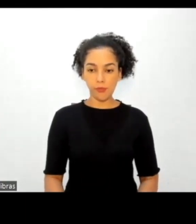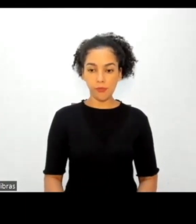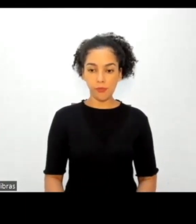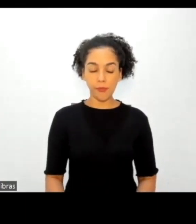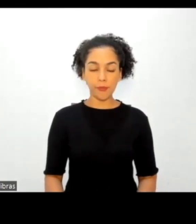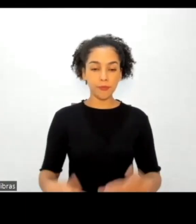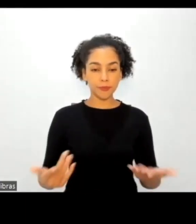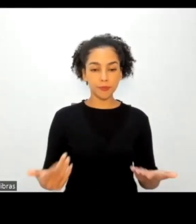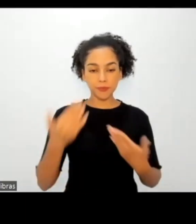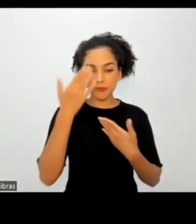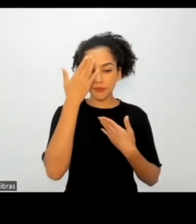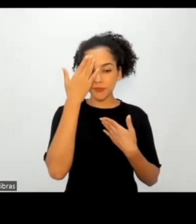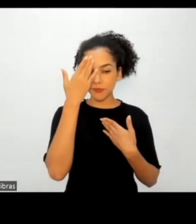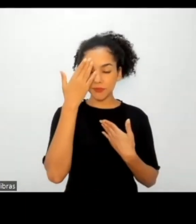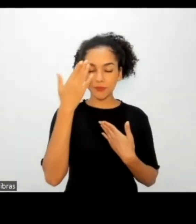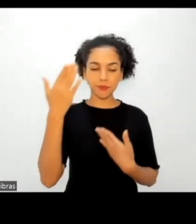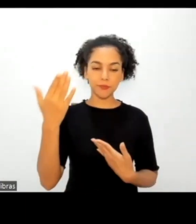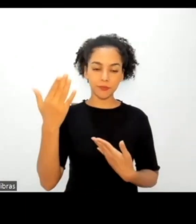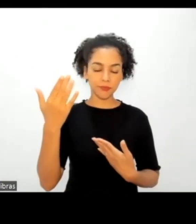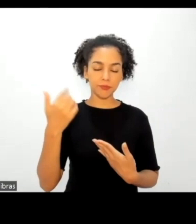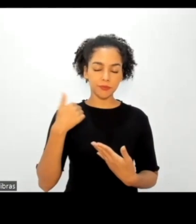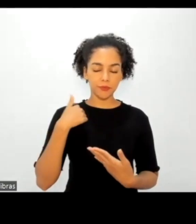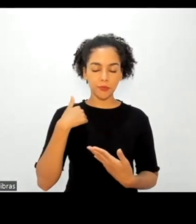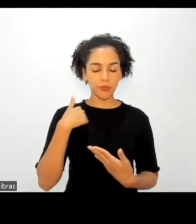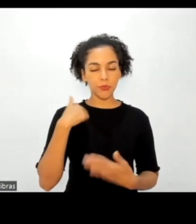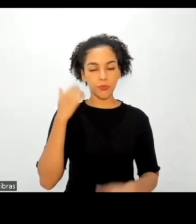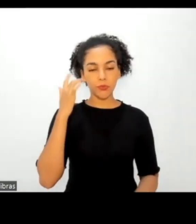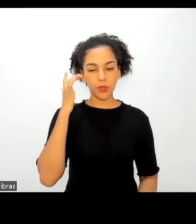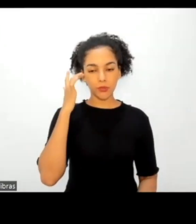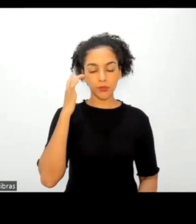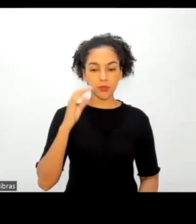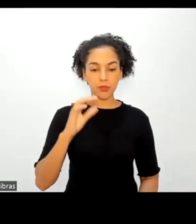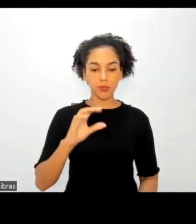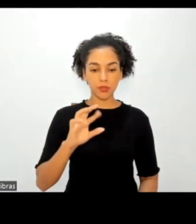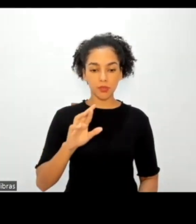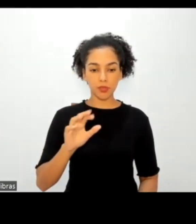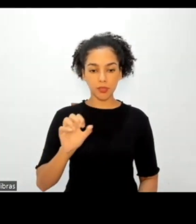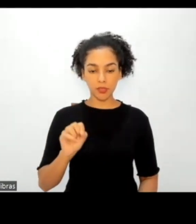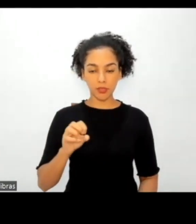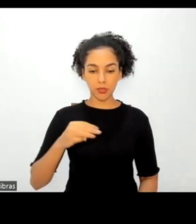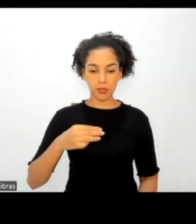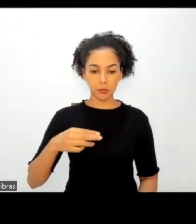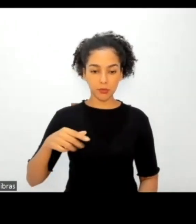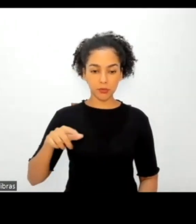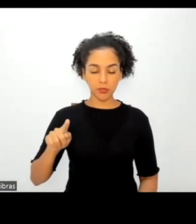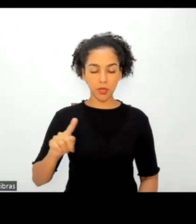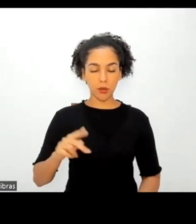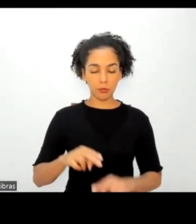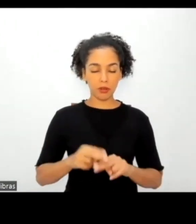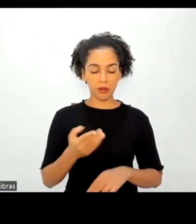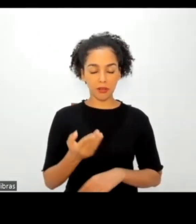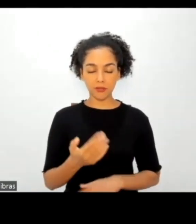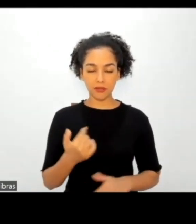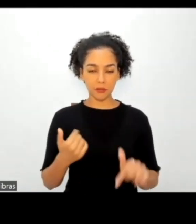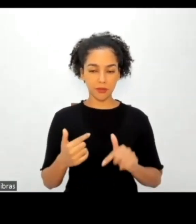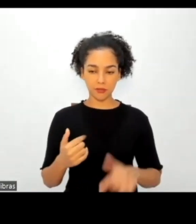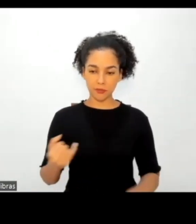quero agradecer, assim, né? Eu acho que o CRES Minas, né? Assim, por essa atividade, né?